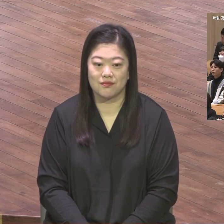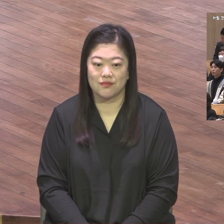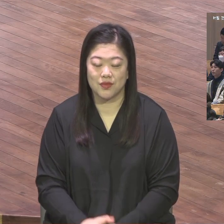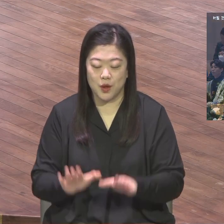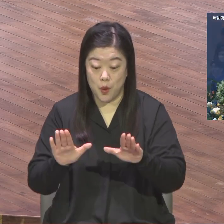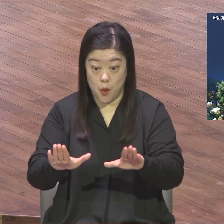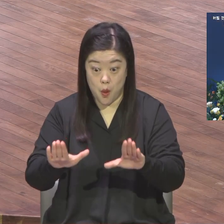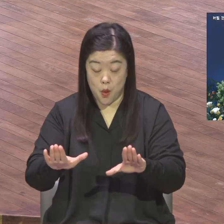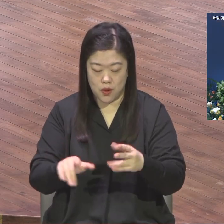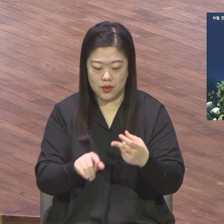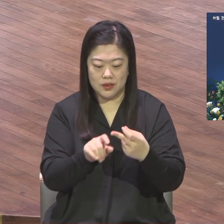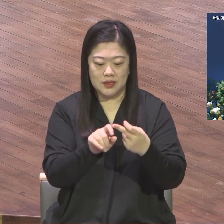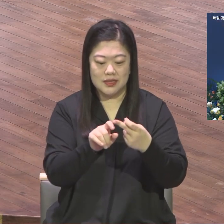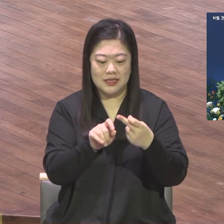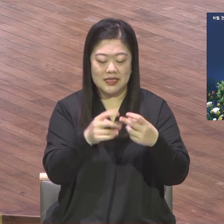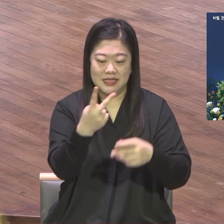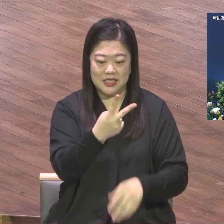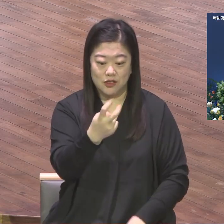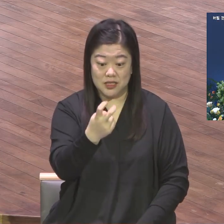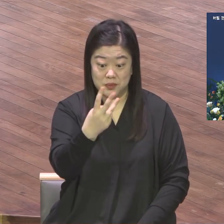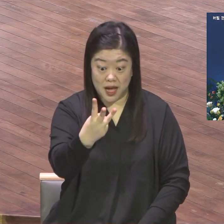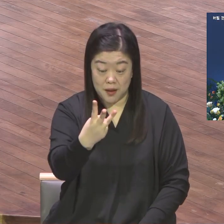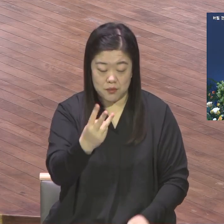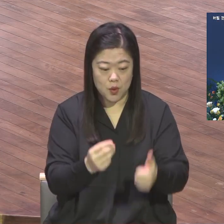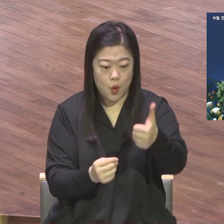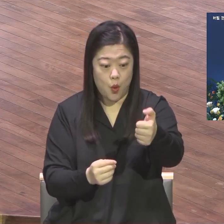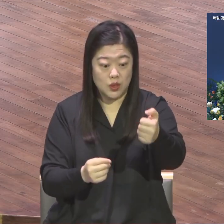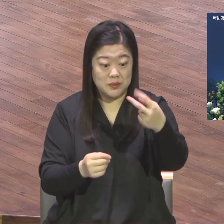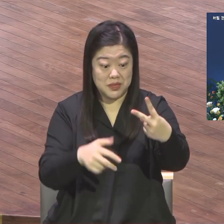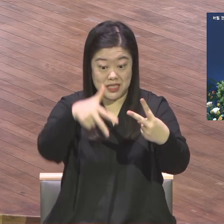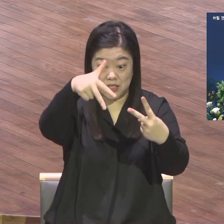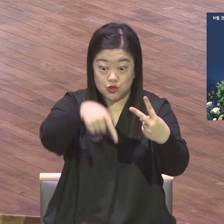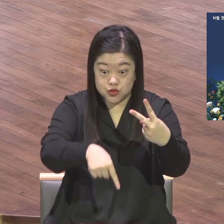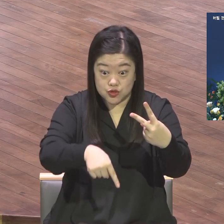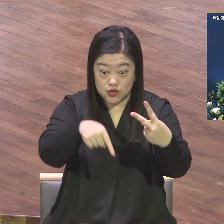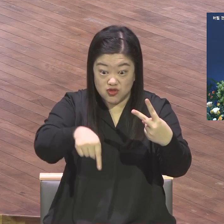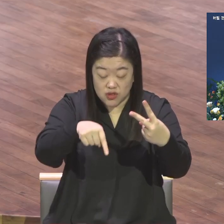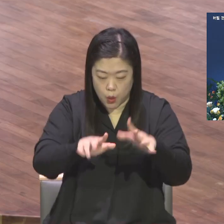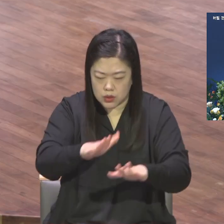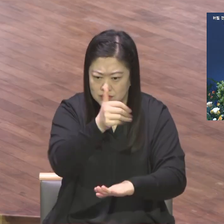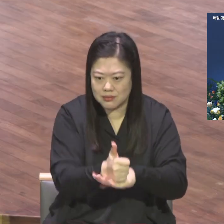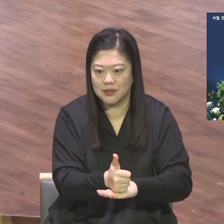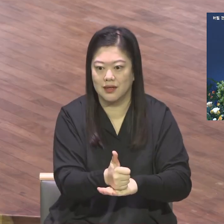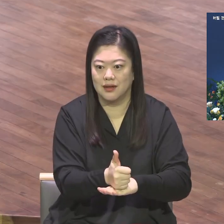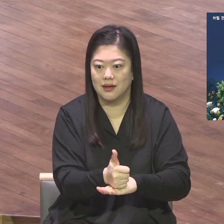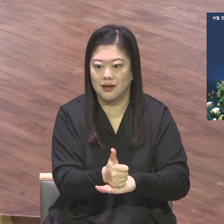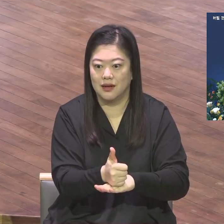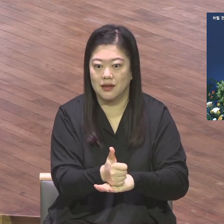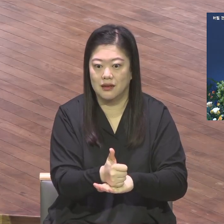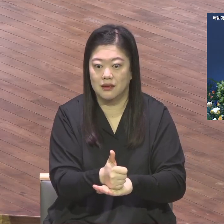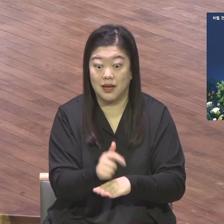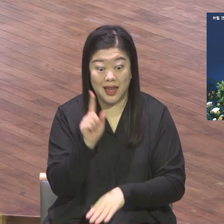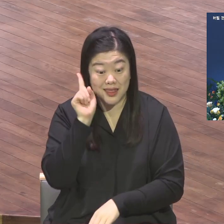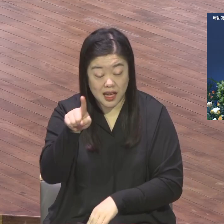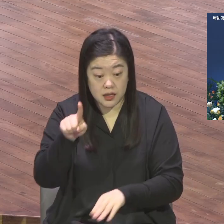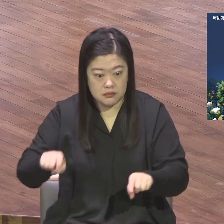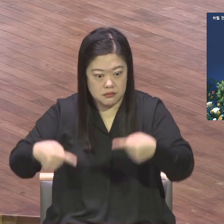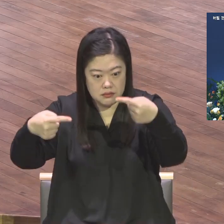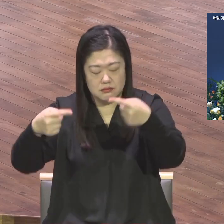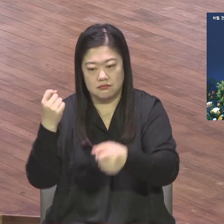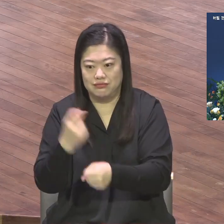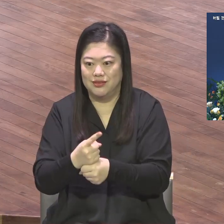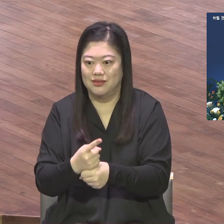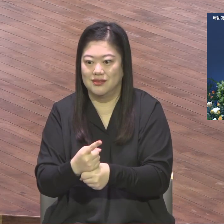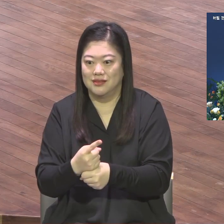2023년 마지막 주일로서 이 새해에 응답받을 수 있는 새해, 이제 하루 남았습니다. 새해에 응답받을